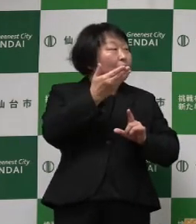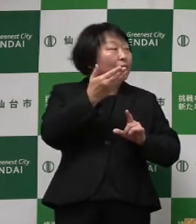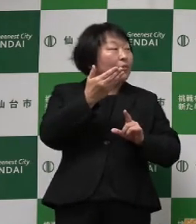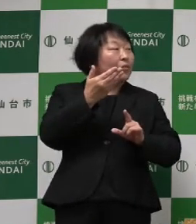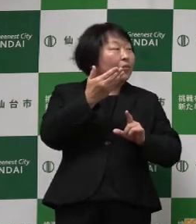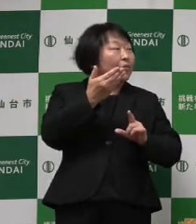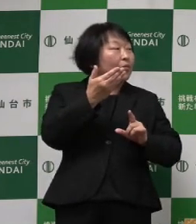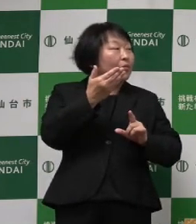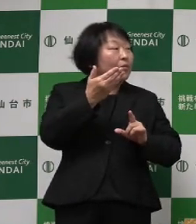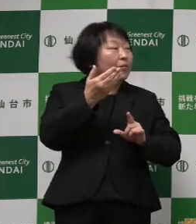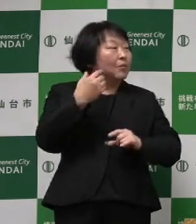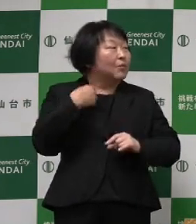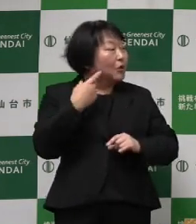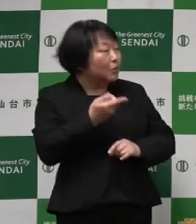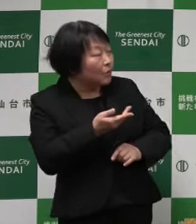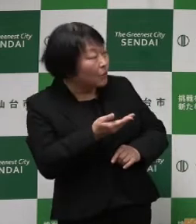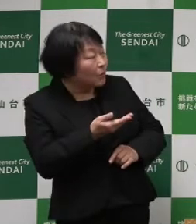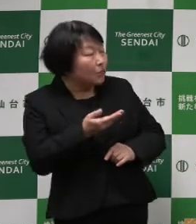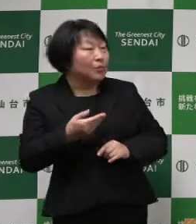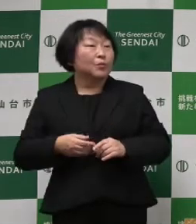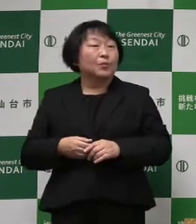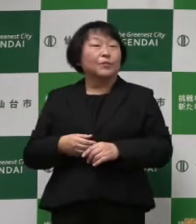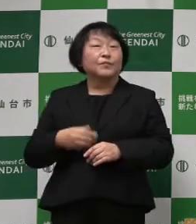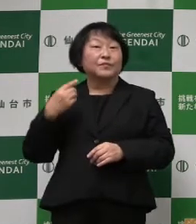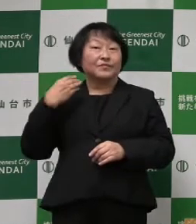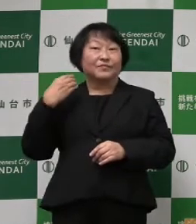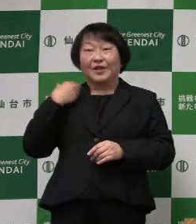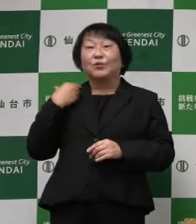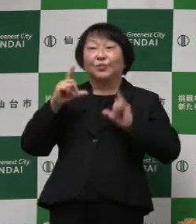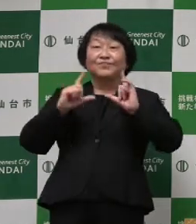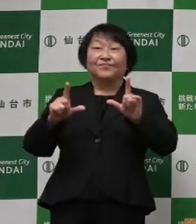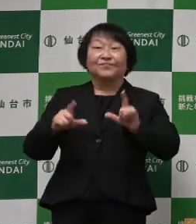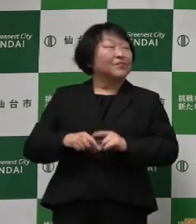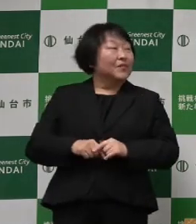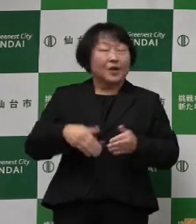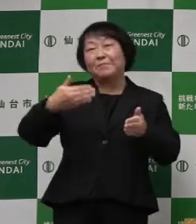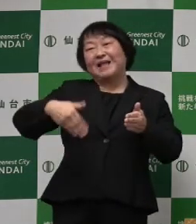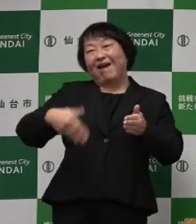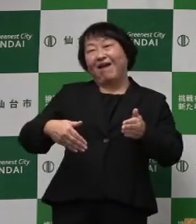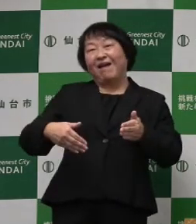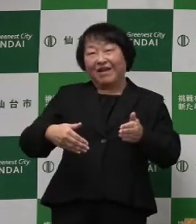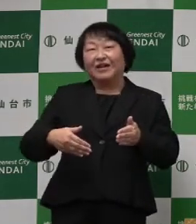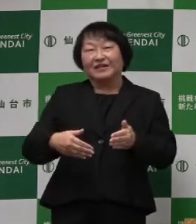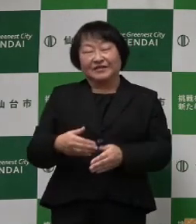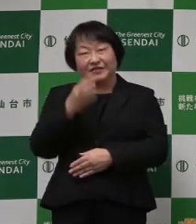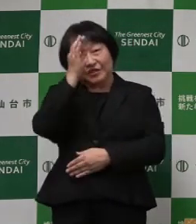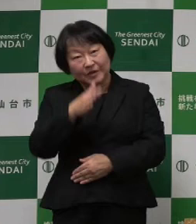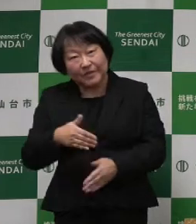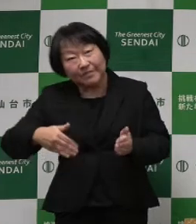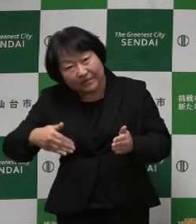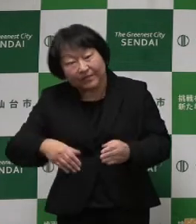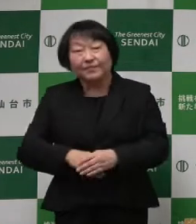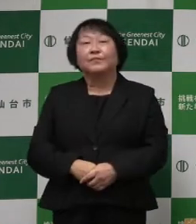から答えられることございます。 ありますか。 特にまだ ということでごめんなさい、お許しください。 もう一点